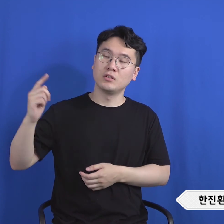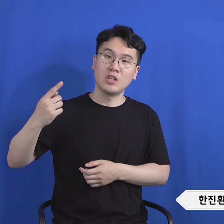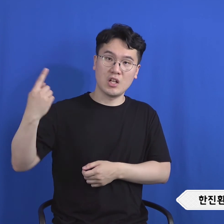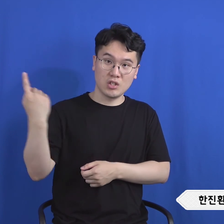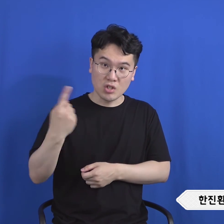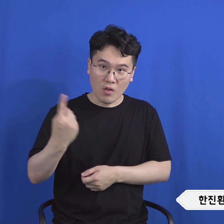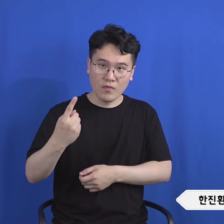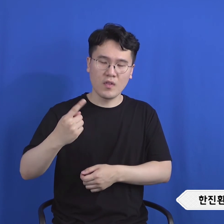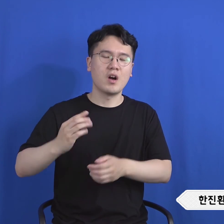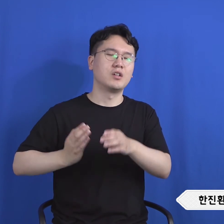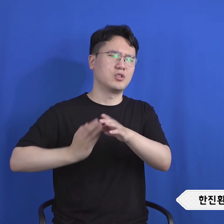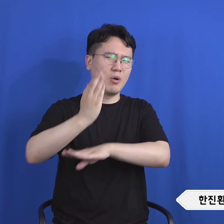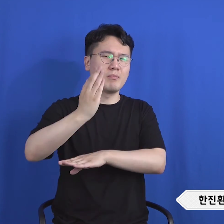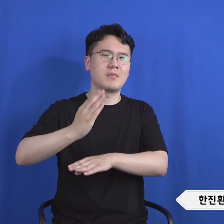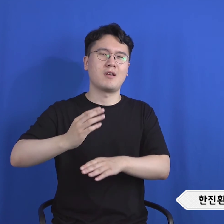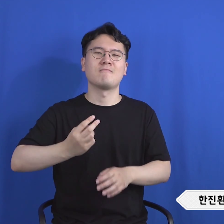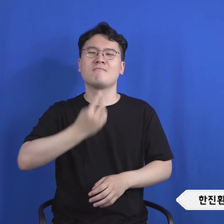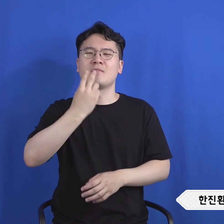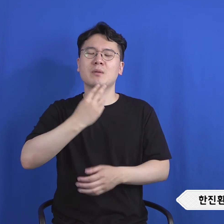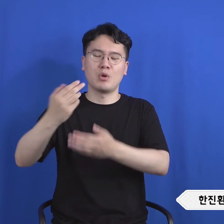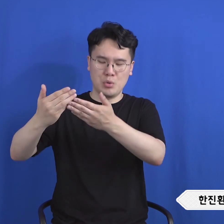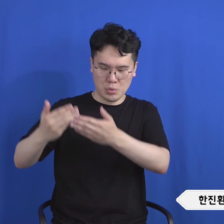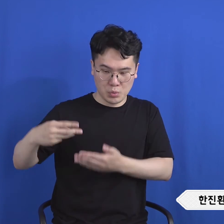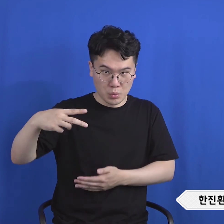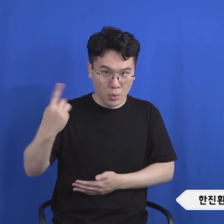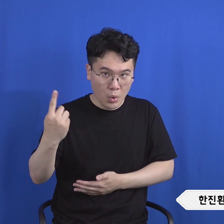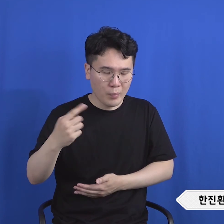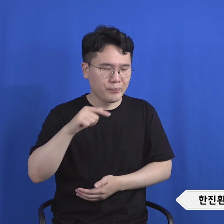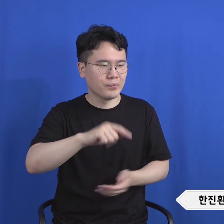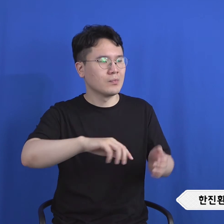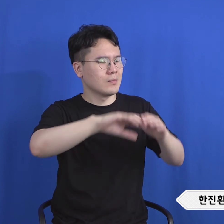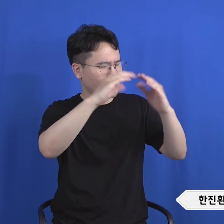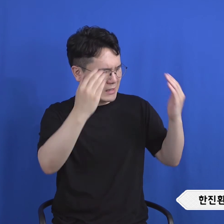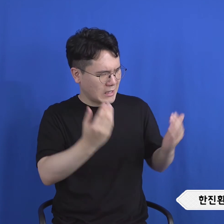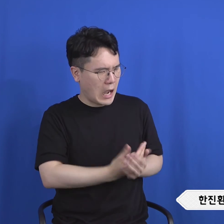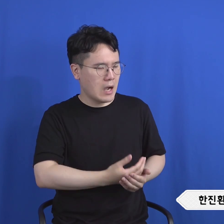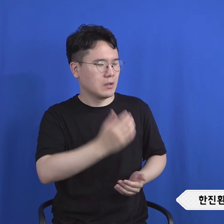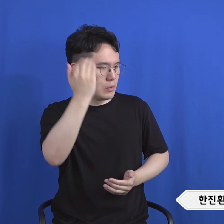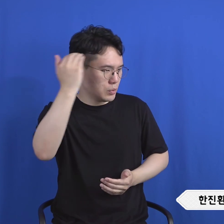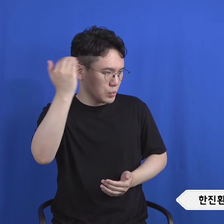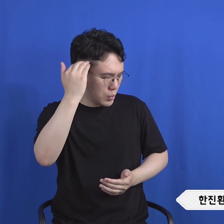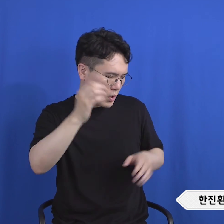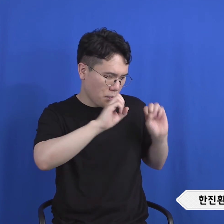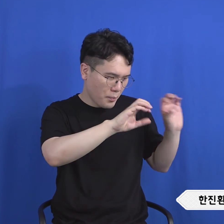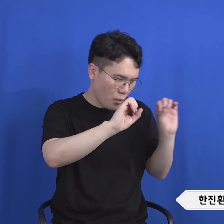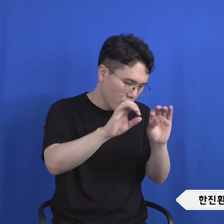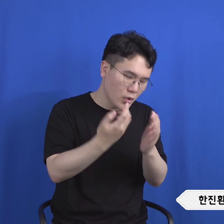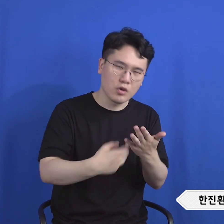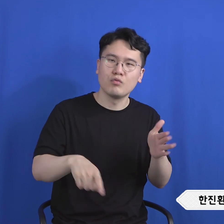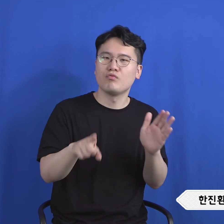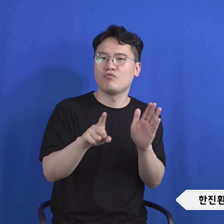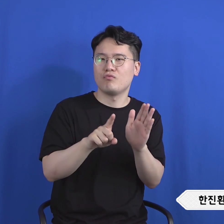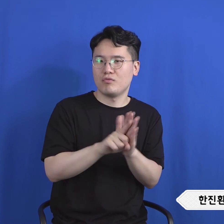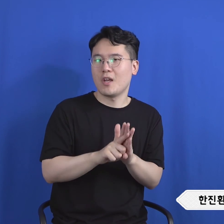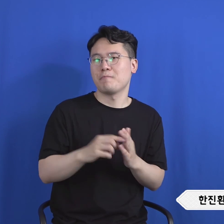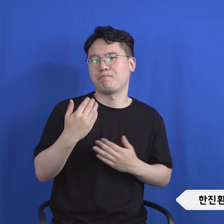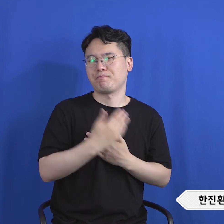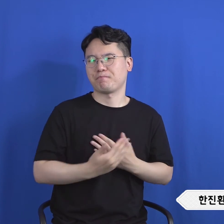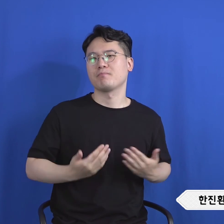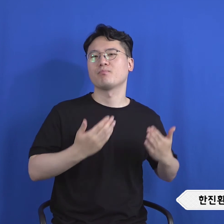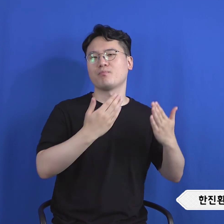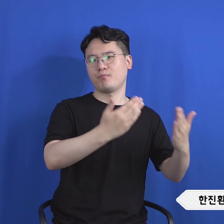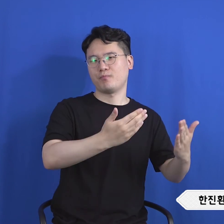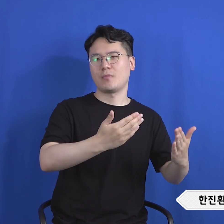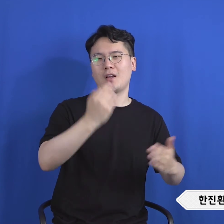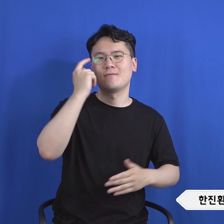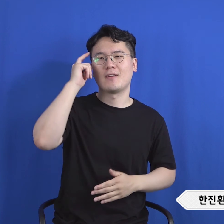1000번을 산다 해도 그 1000의 생명을 모두 조선을 위해 바치리라. 이 조선 땅에 무지막지하게 사는